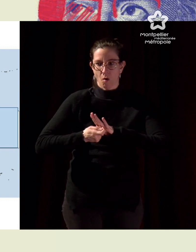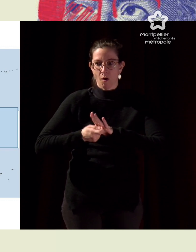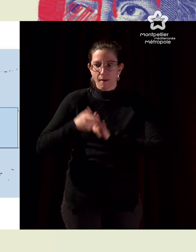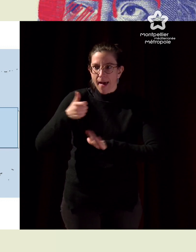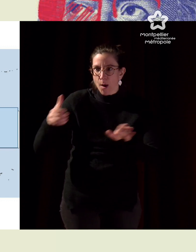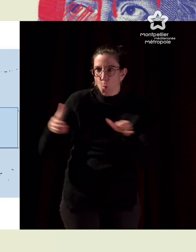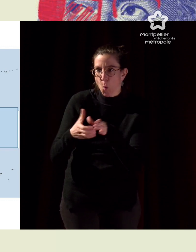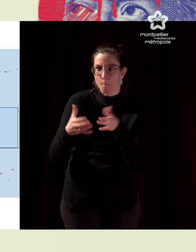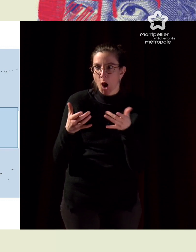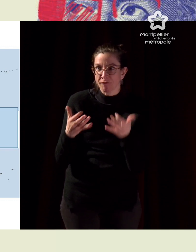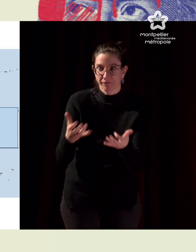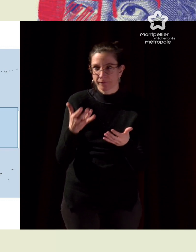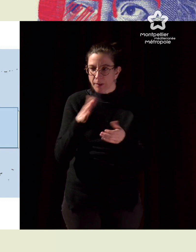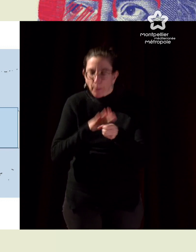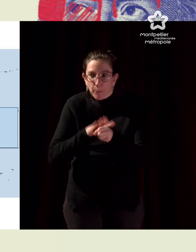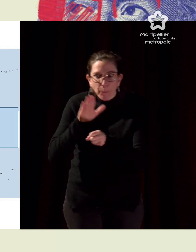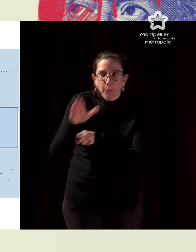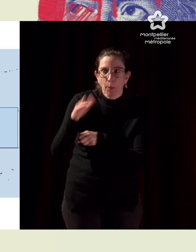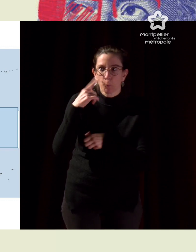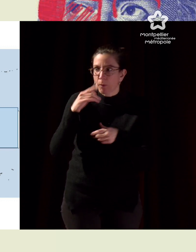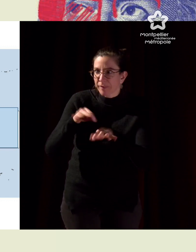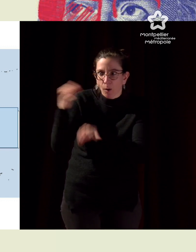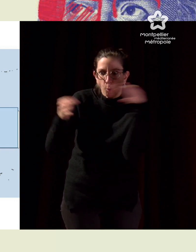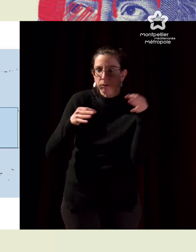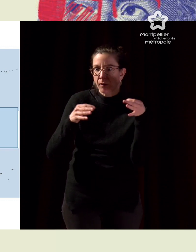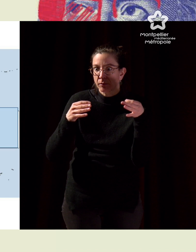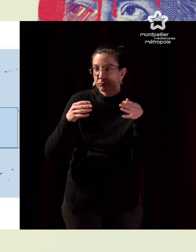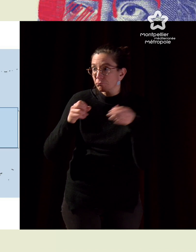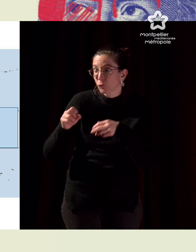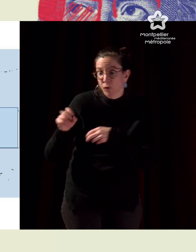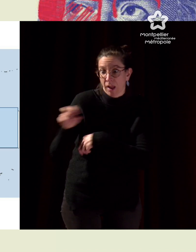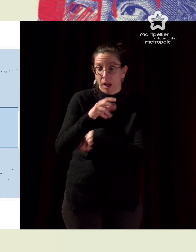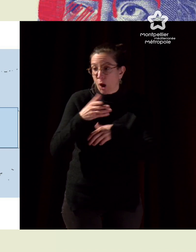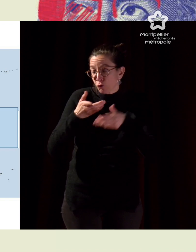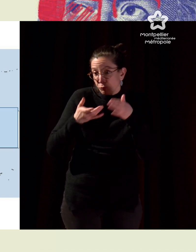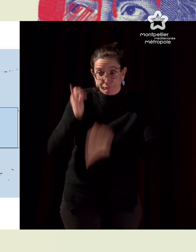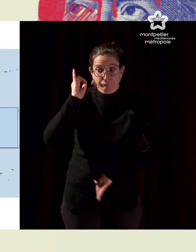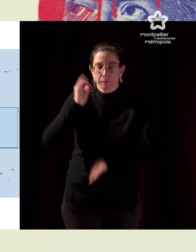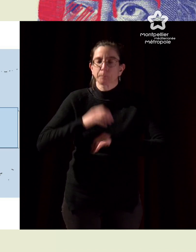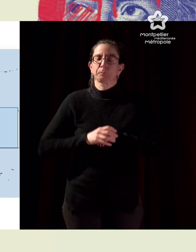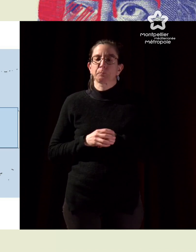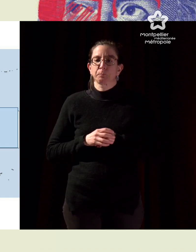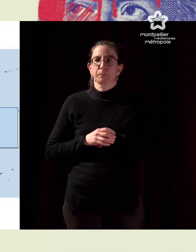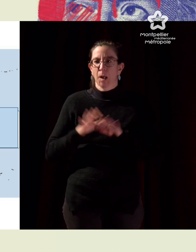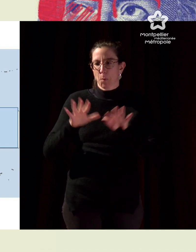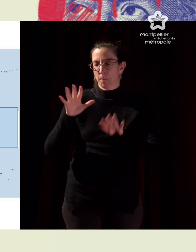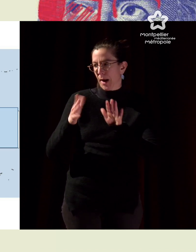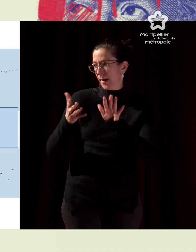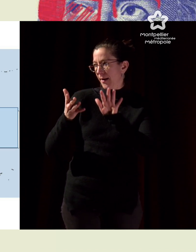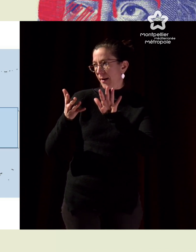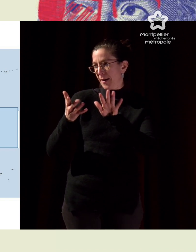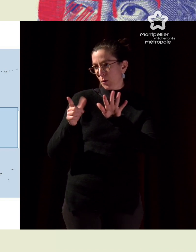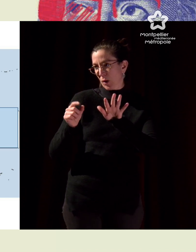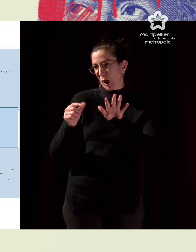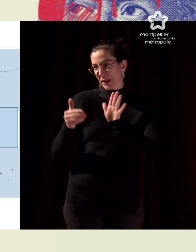Ça a lieu il y a environ 70 000 ans. Hein. Il y a environ 70 000 ans, on voit les traces des premiers